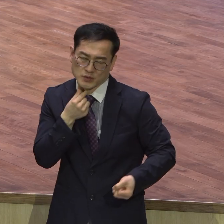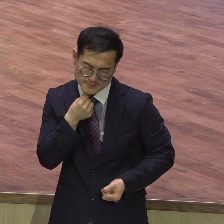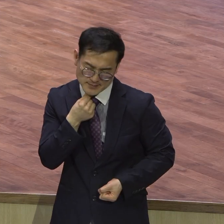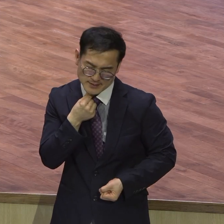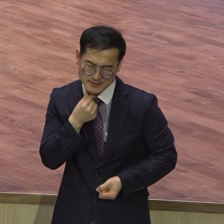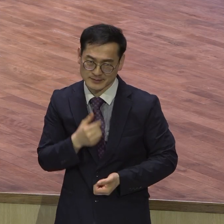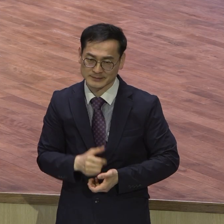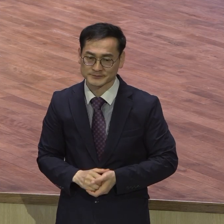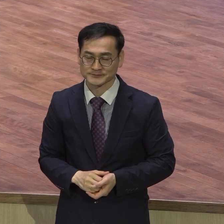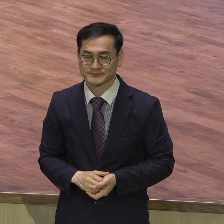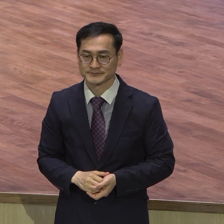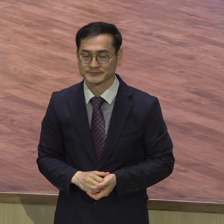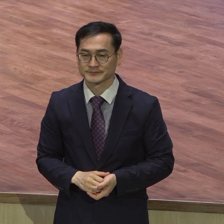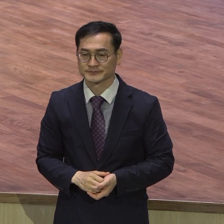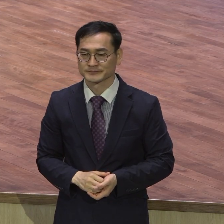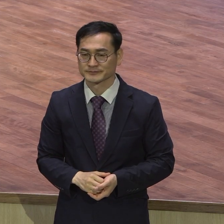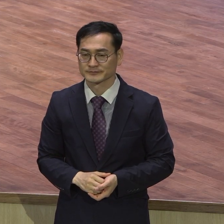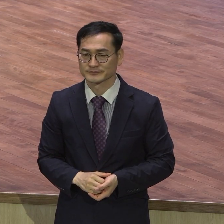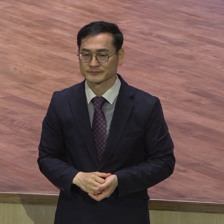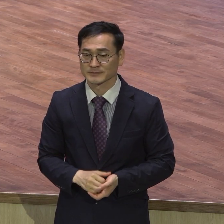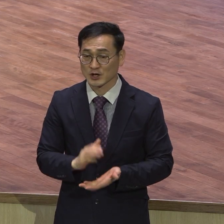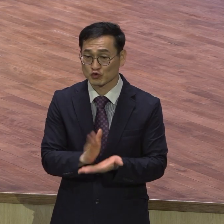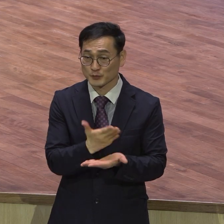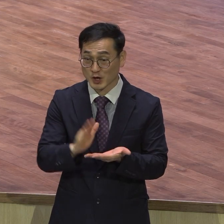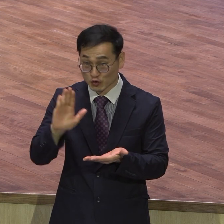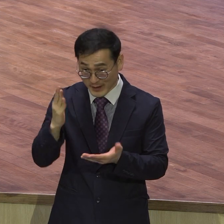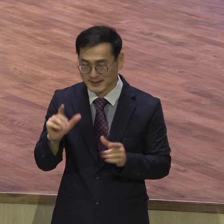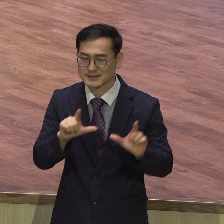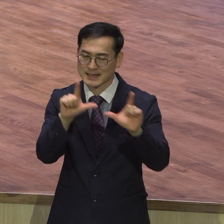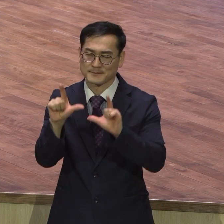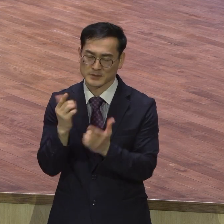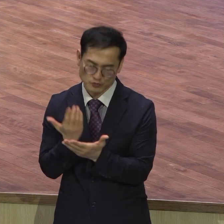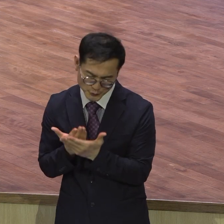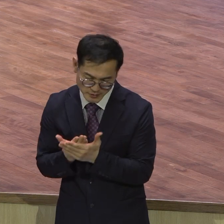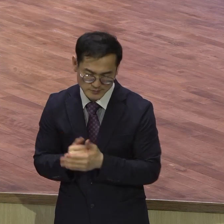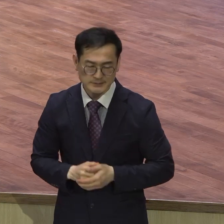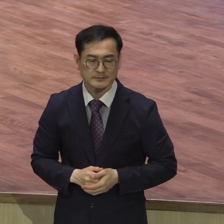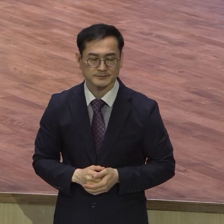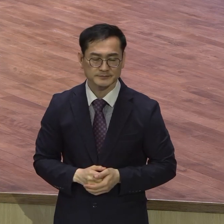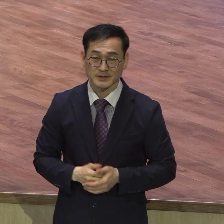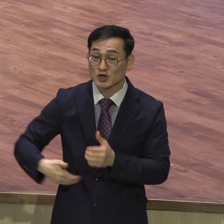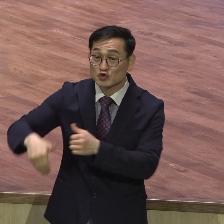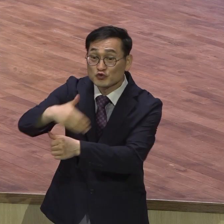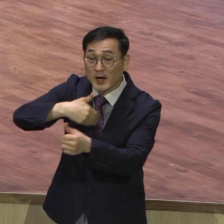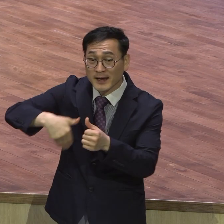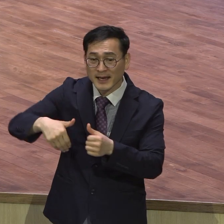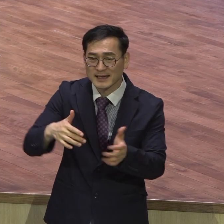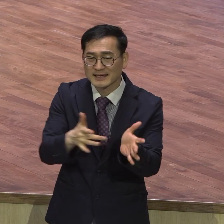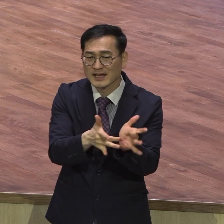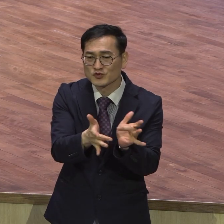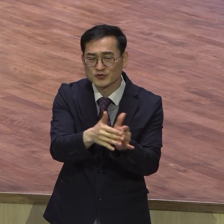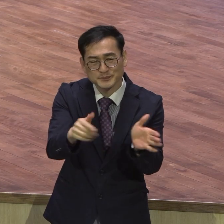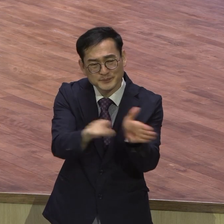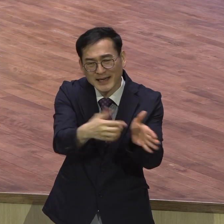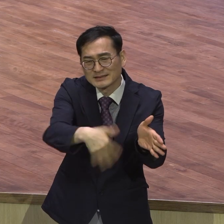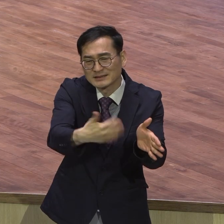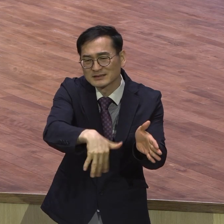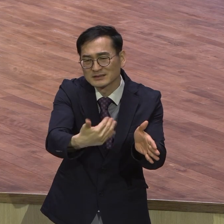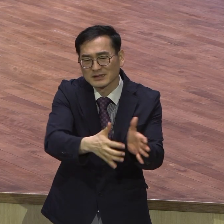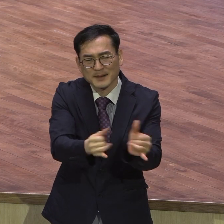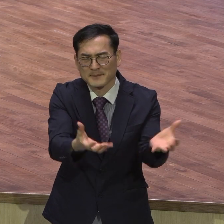차별화된 구별된 그러한 존재감을 가지고 살게 하야 주옵사사 지금 우리 중에는 예수, 결핍, 장애인들이